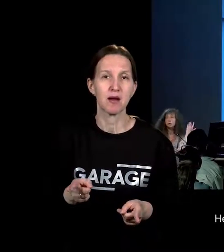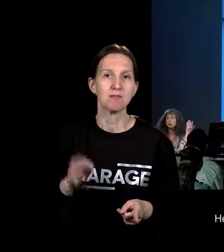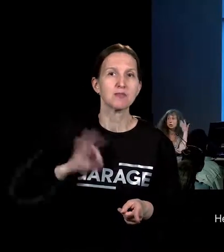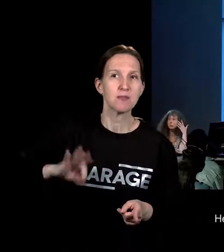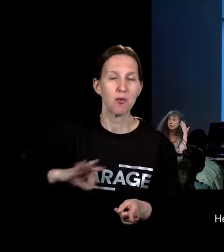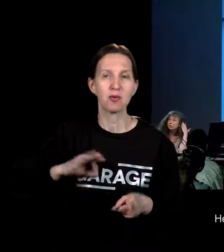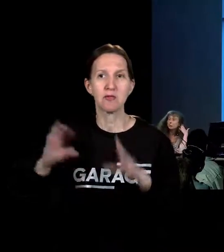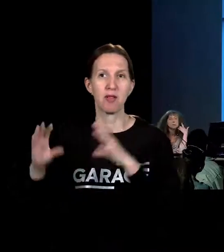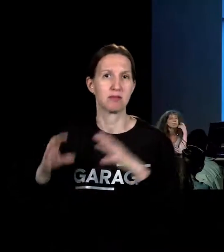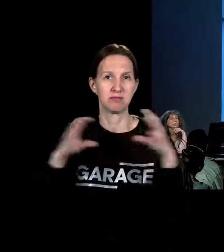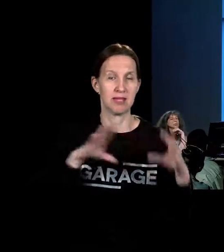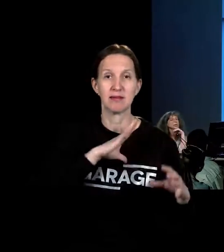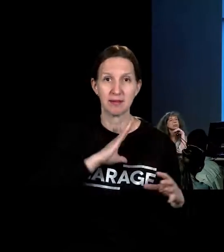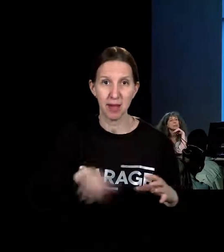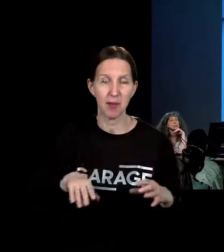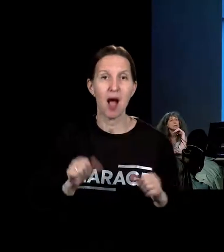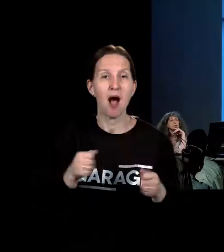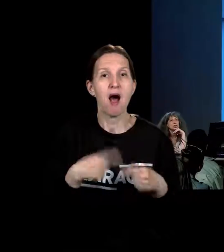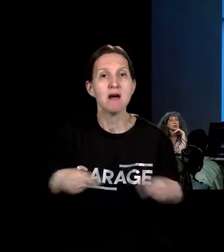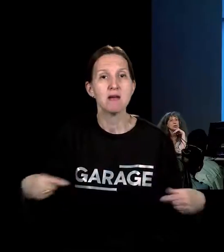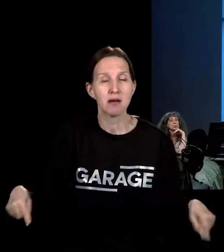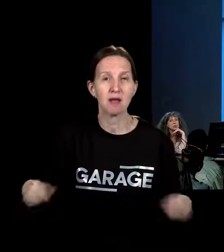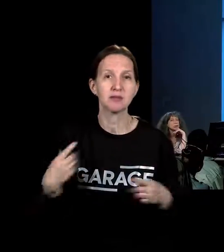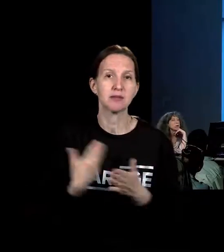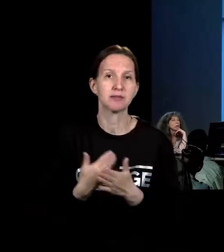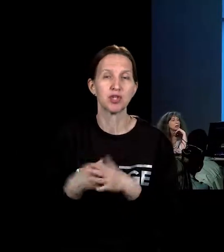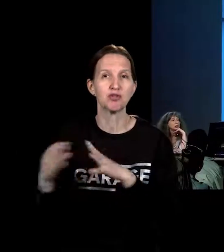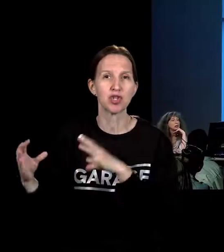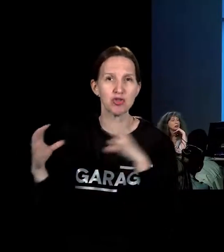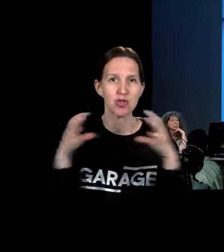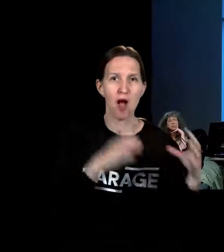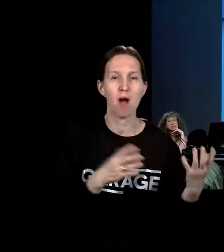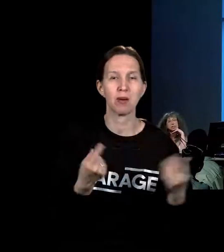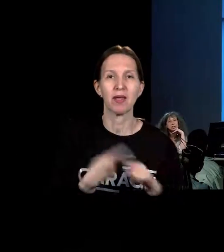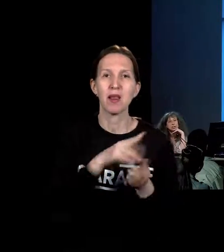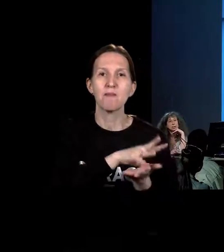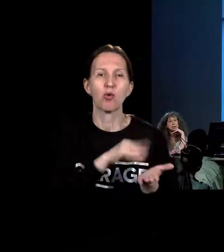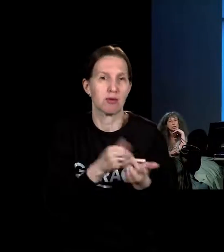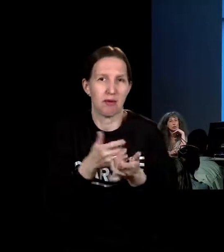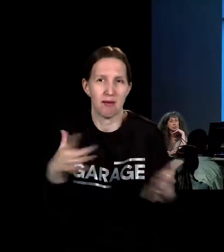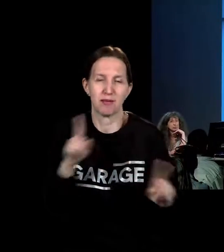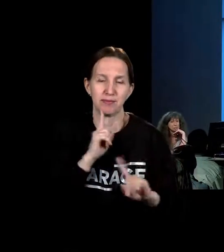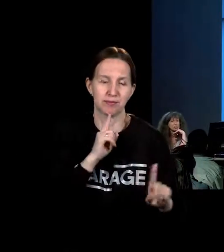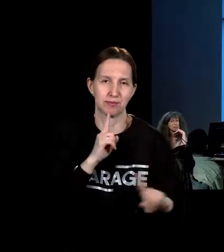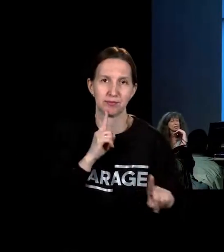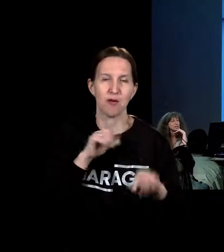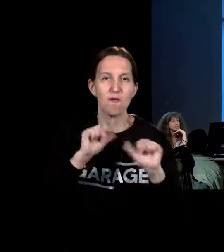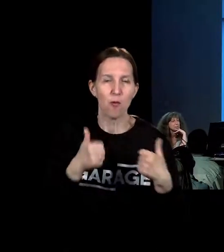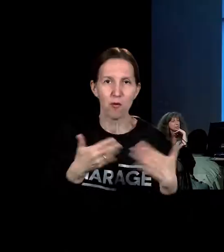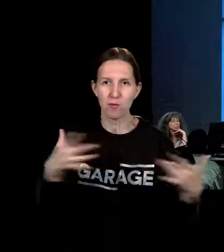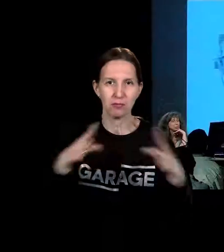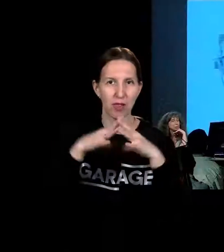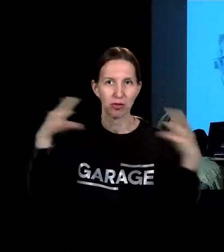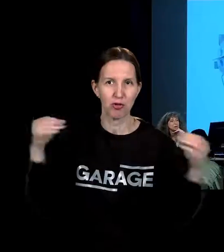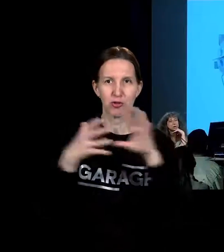перемещения он себя не оправдал, тем не менее, всякие всевозможные дирижабли, или модели дирижабли, макеты